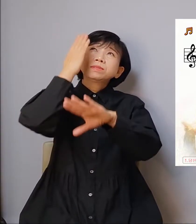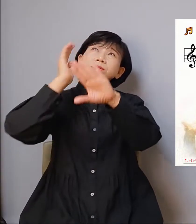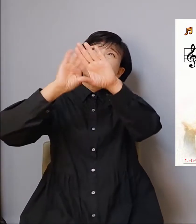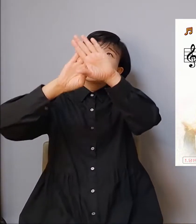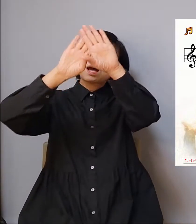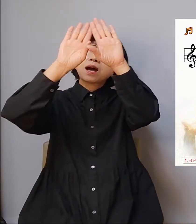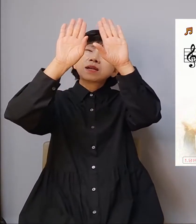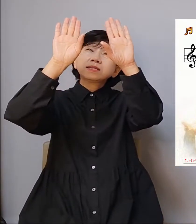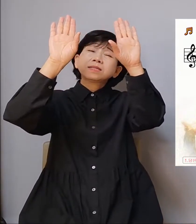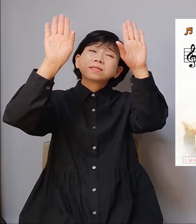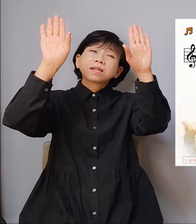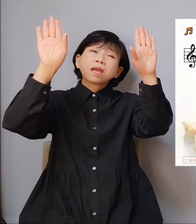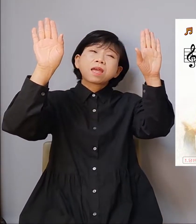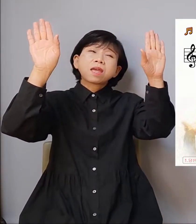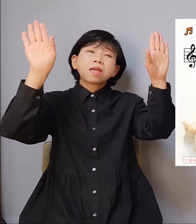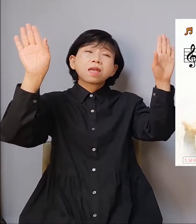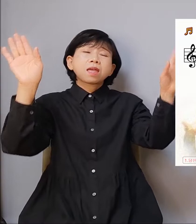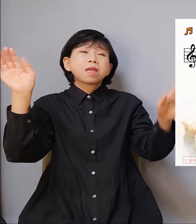높은